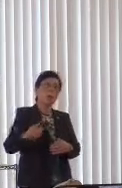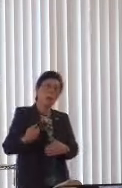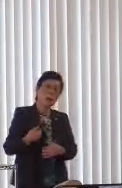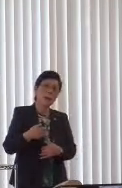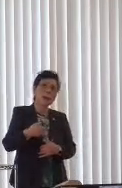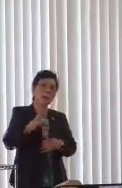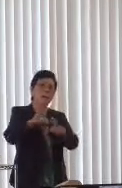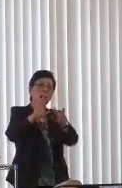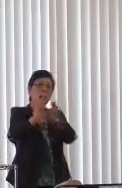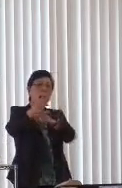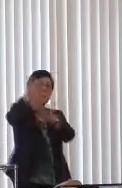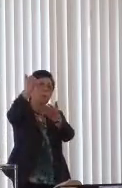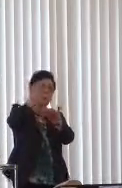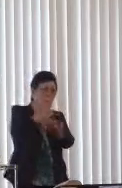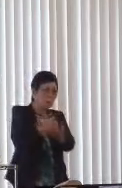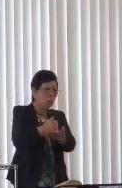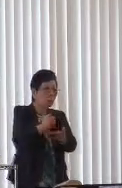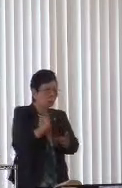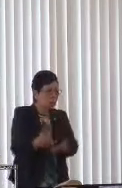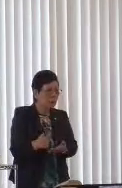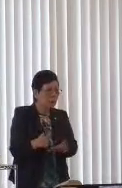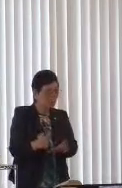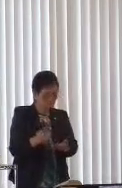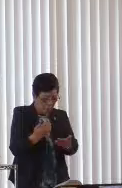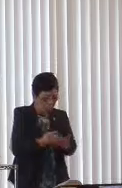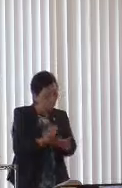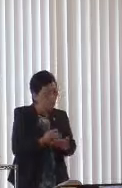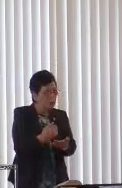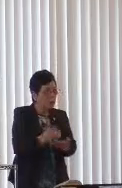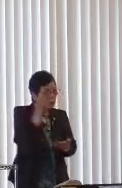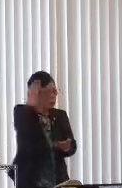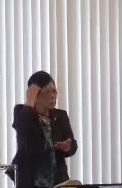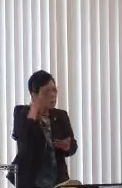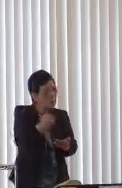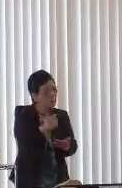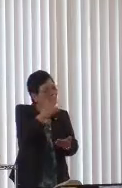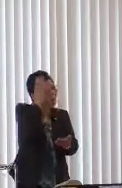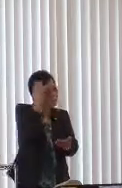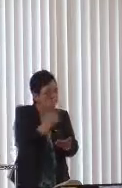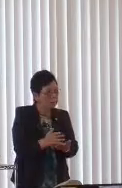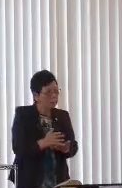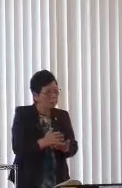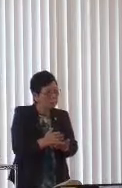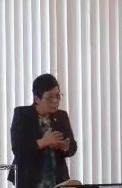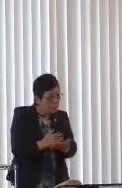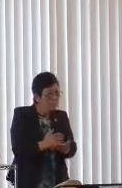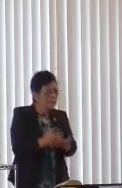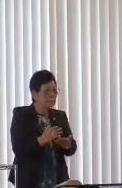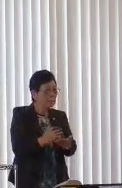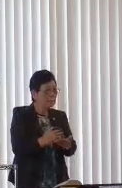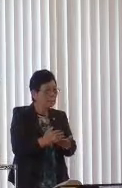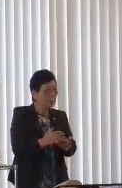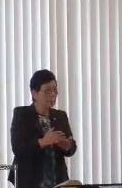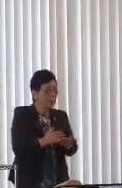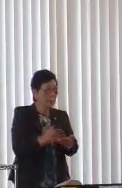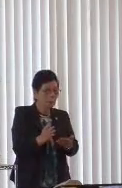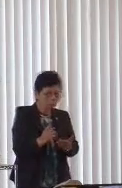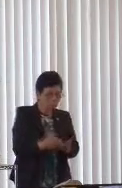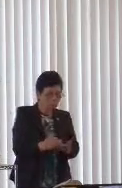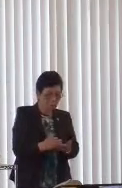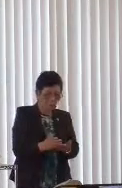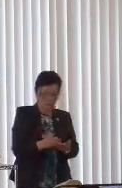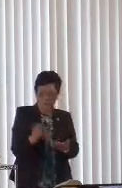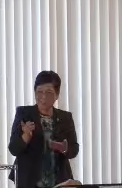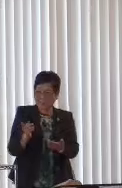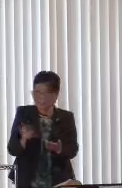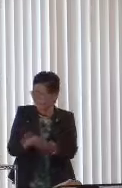にですね、予備の油を持たないで待ってるっていうのはよっぽど愚かですよね。ある、聖書に